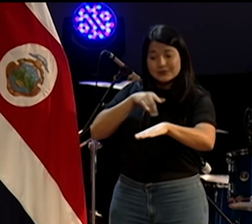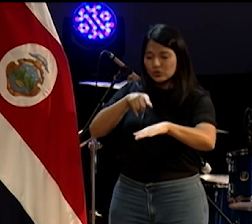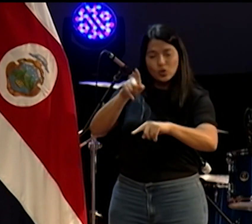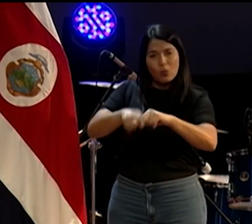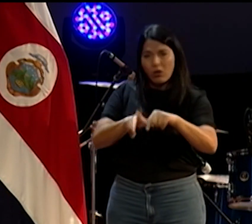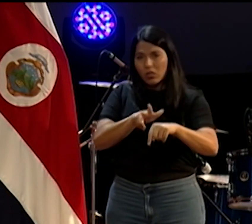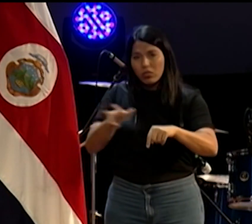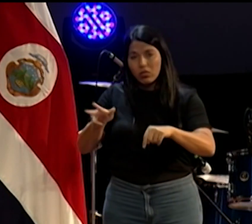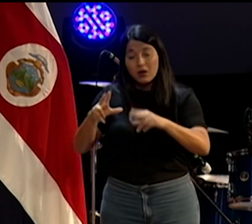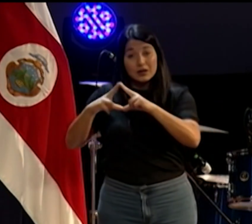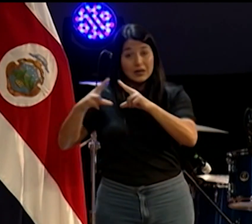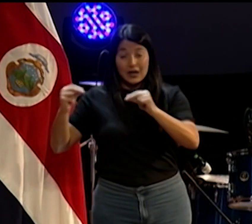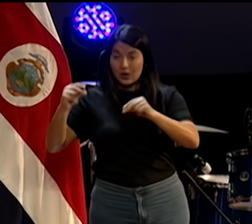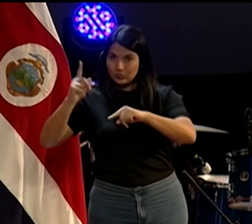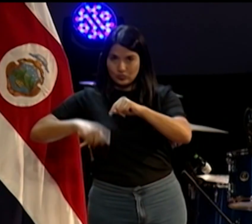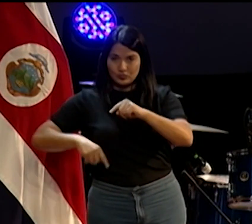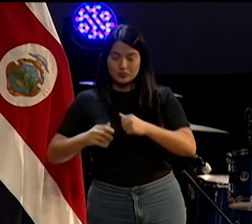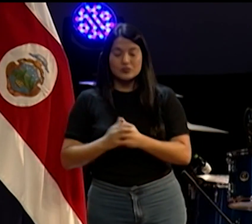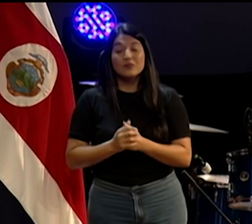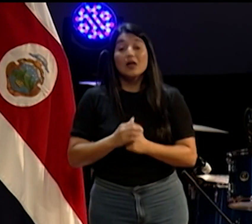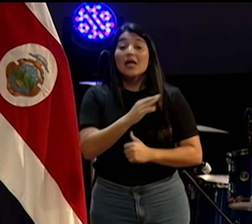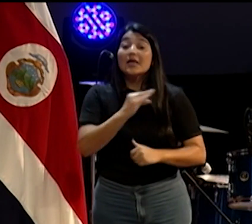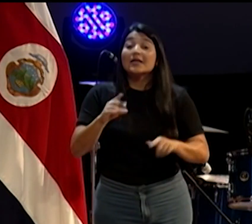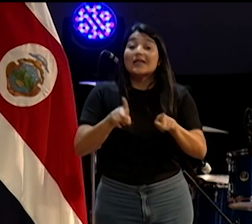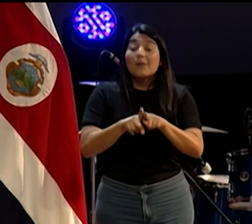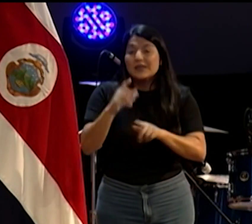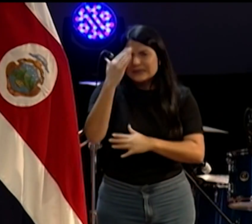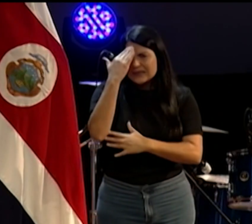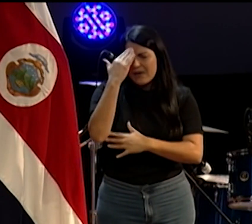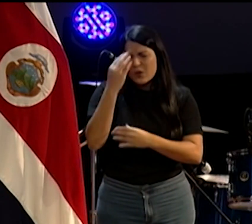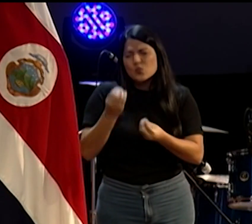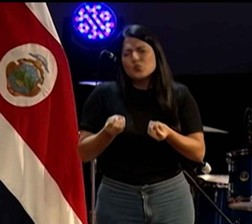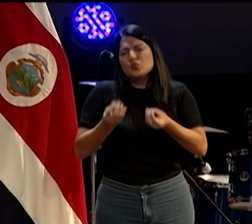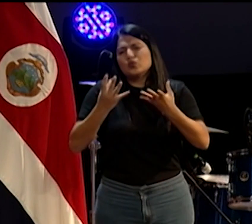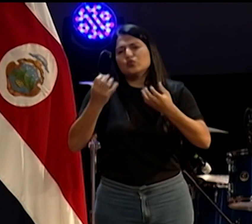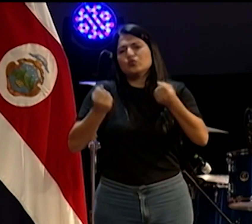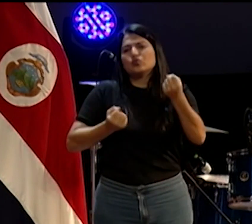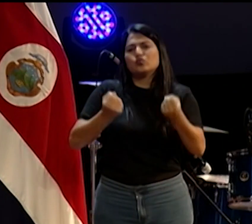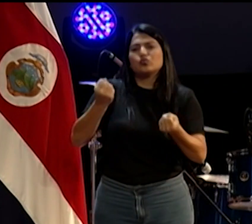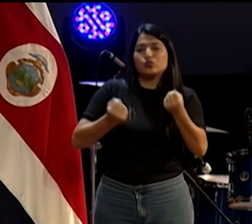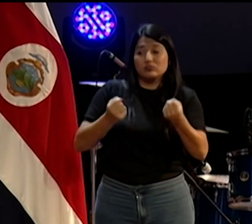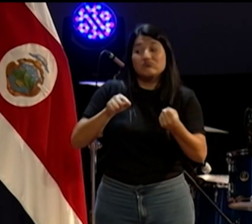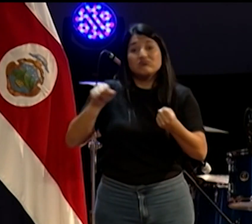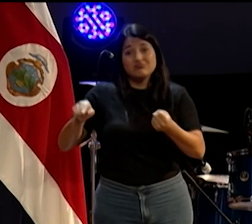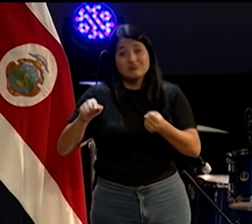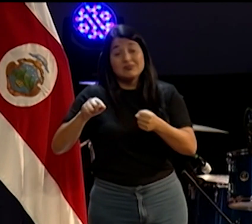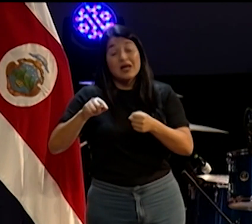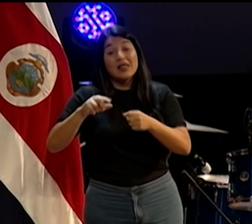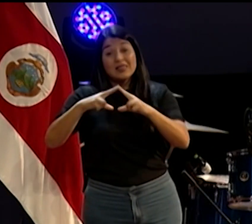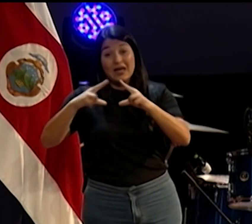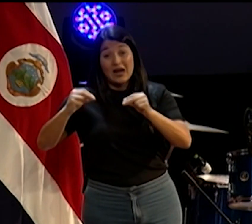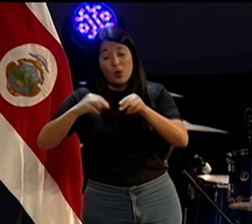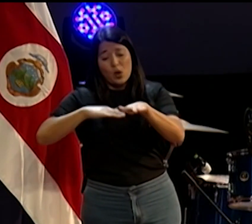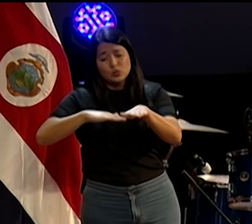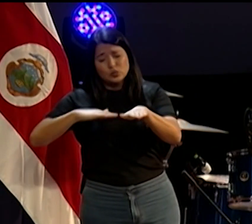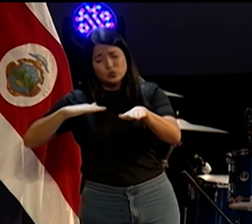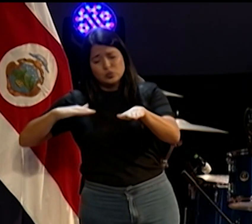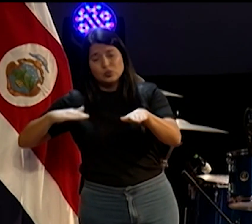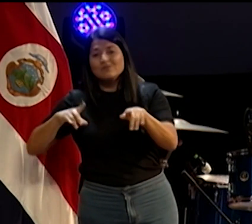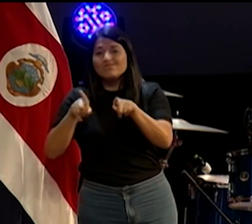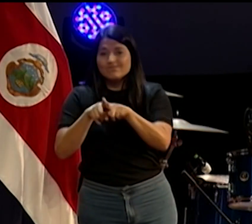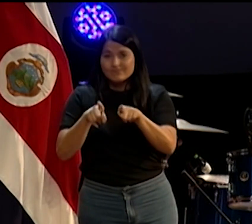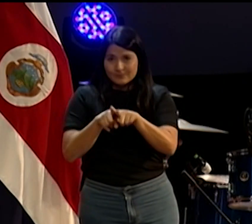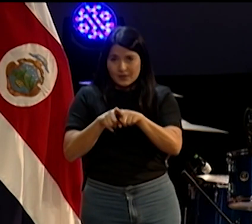hacia Nicaragua. También sabemos que hay cientos de conductores del lado nicaragüense y por eso estamos